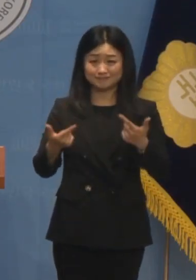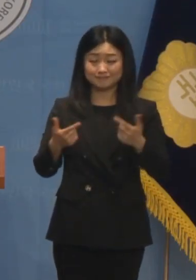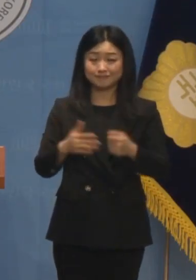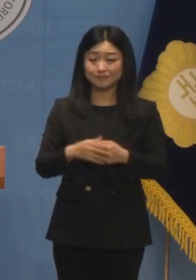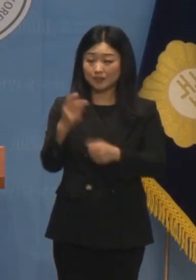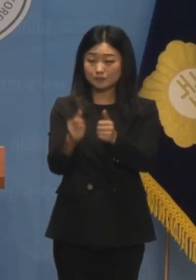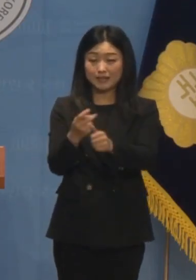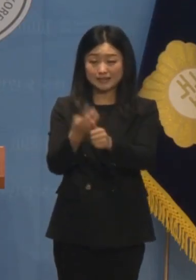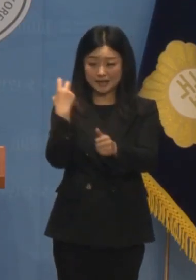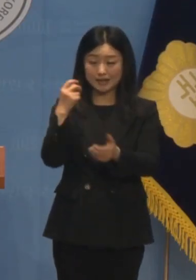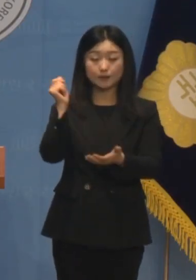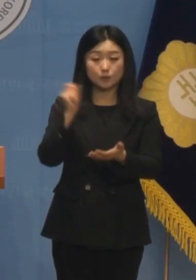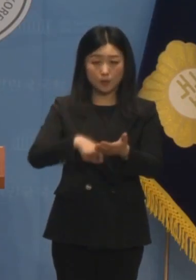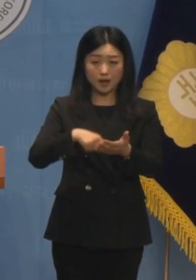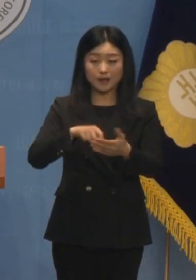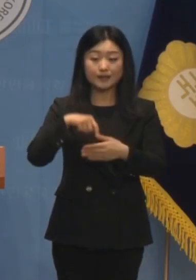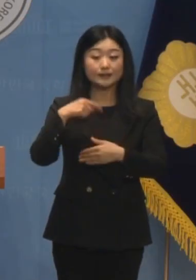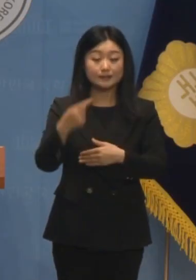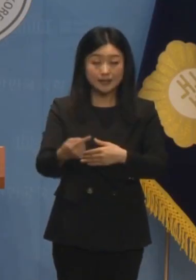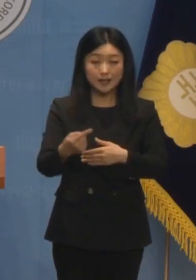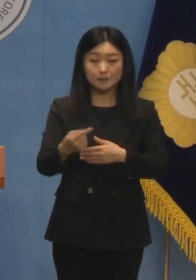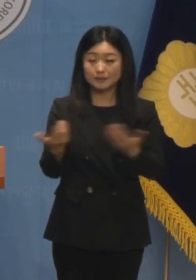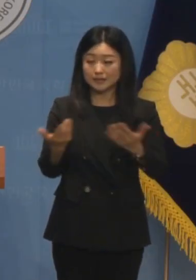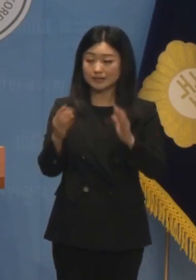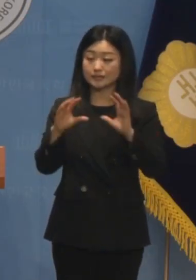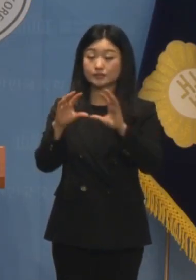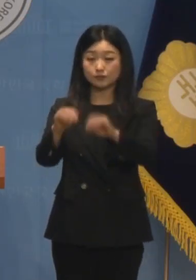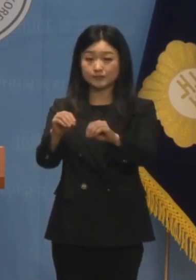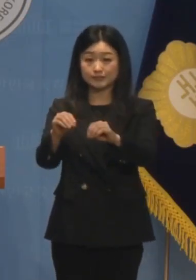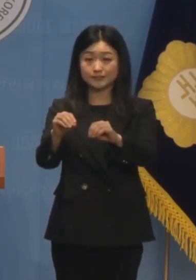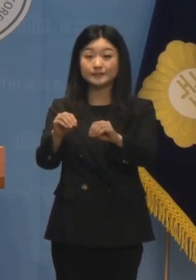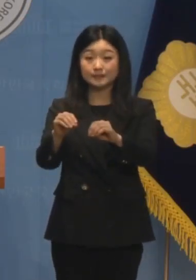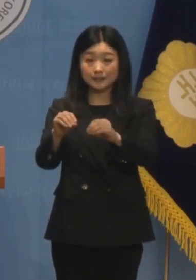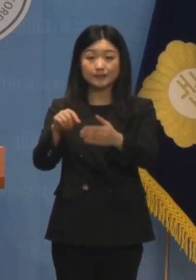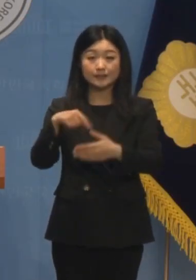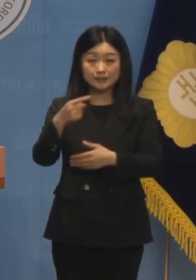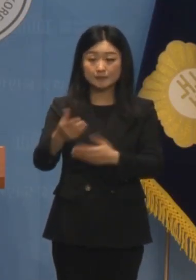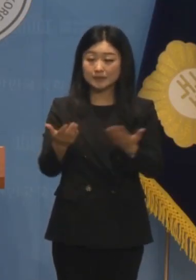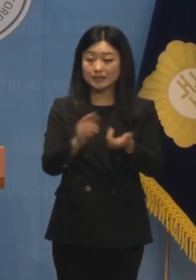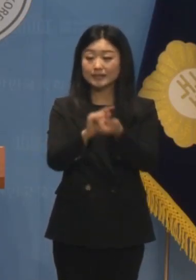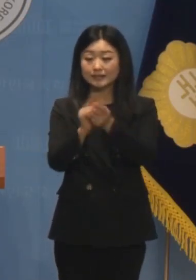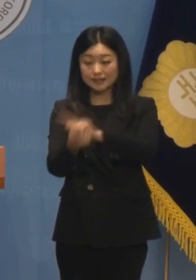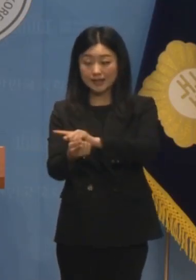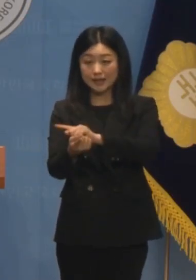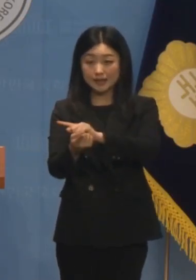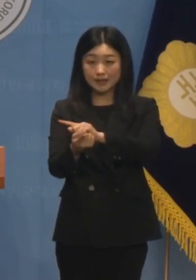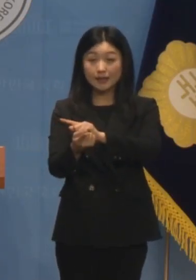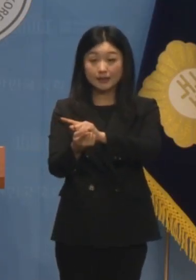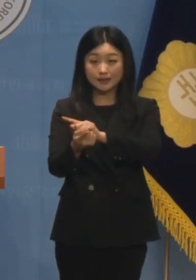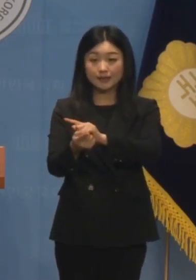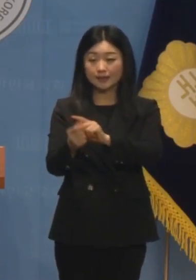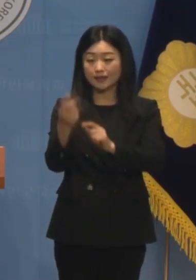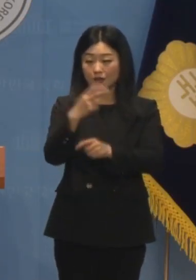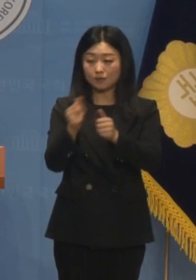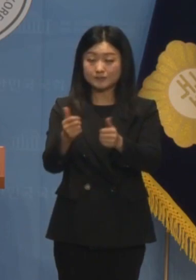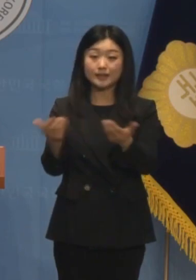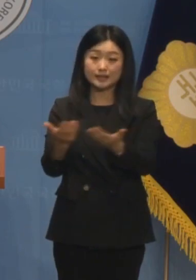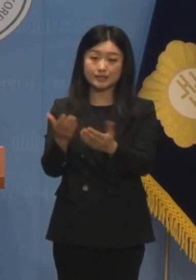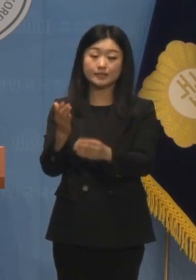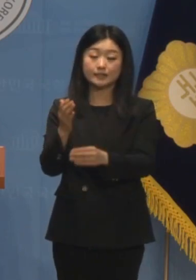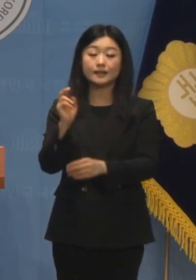탄핵소추안이 통과돼 이들의 직무가 정지되면 직무대행 체제로 운영될